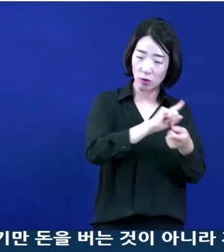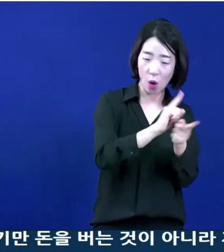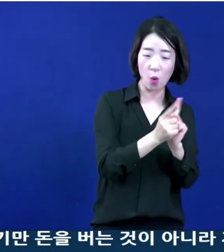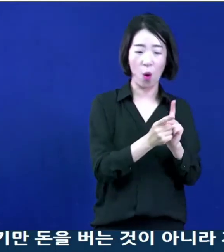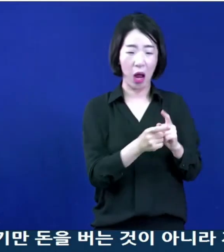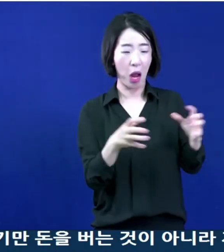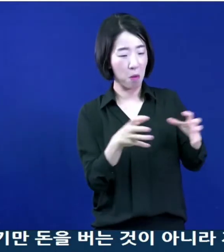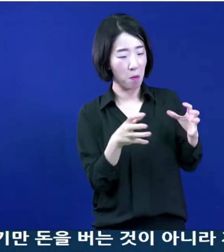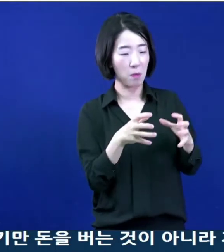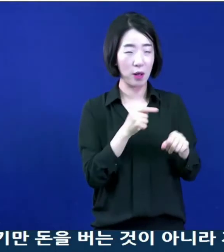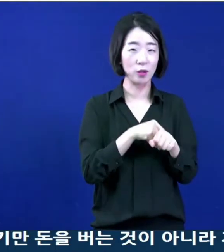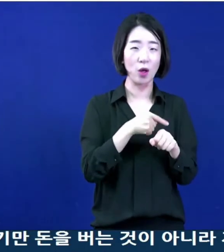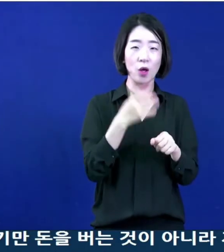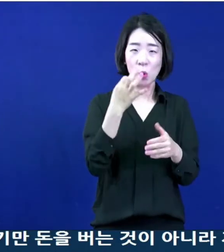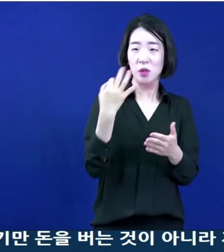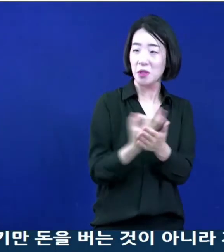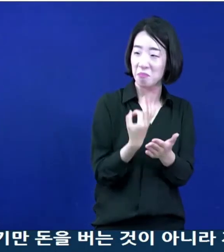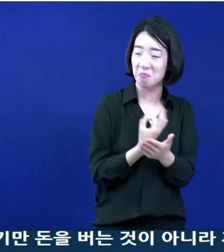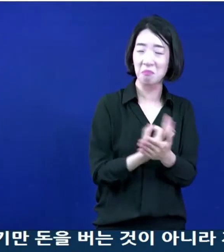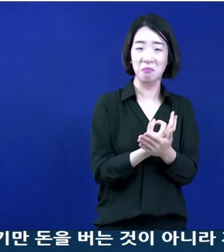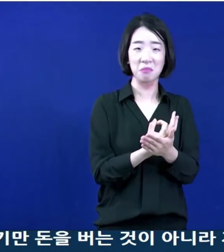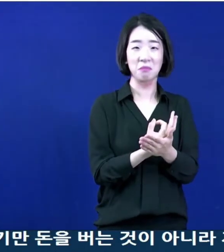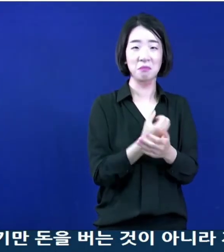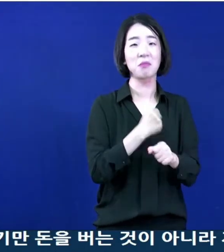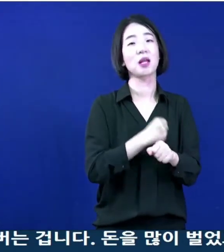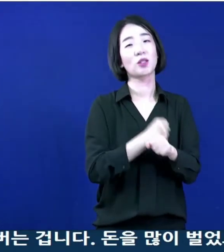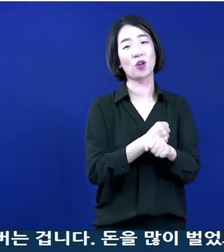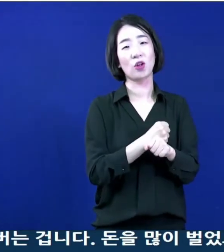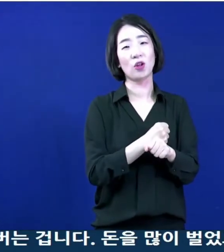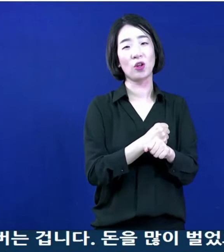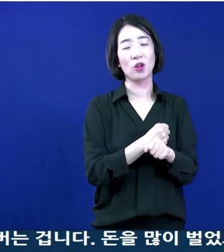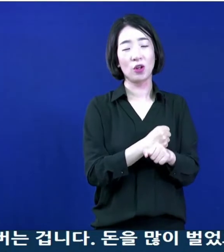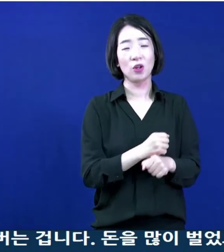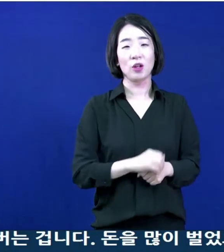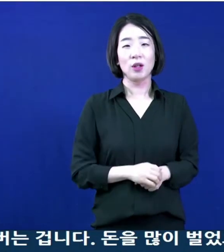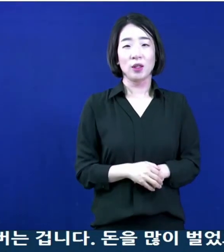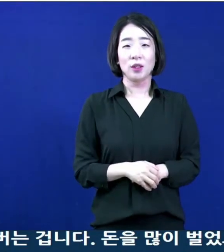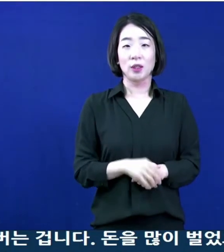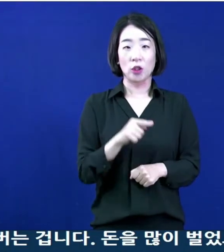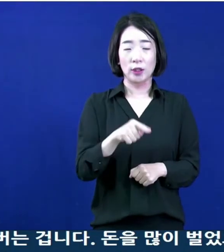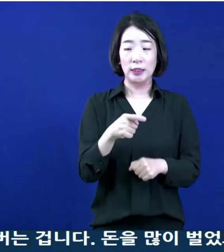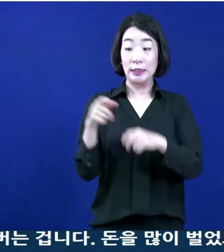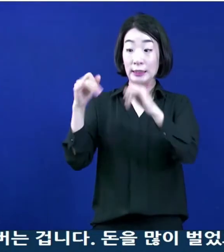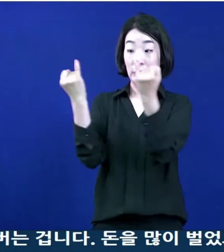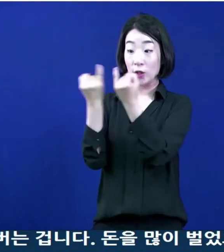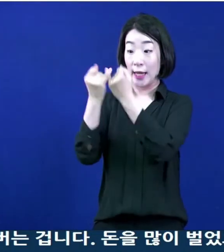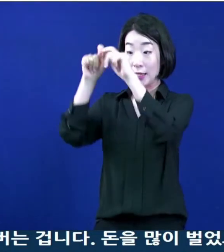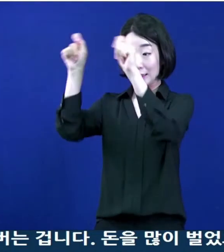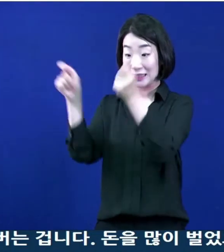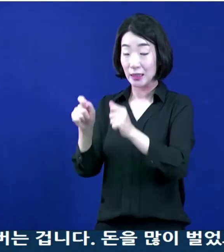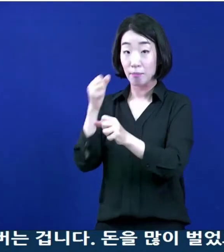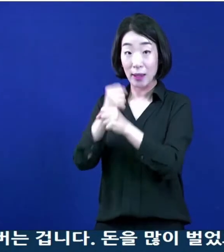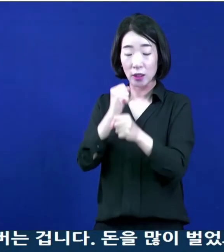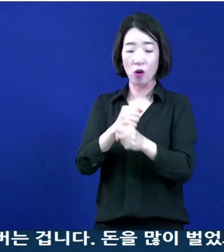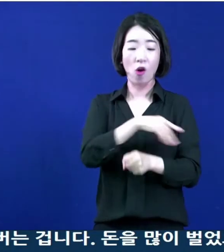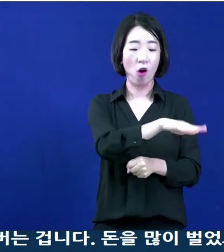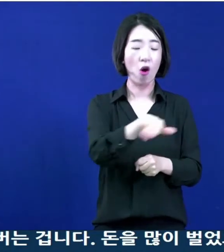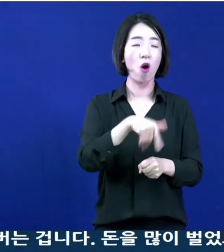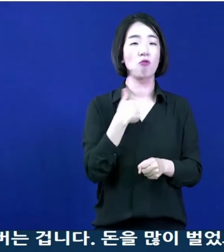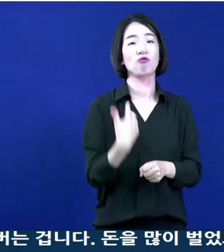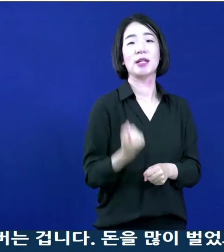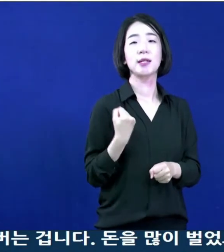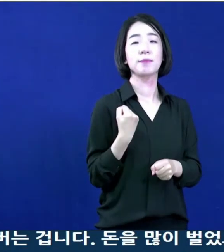걸 만들었는지 뭐 카르텔이란 걸 만들었는지 하여간 자기네들끼리 이것을 독과점하는 그런 상태에 있었는데, 바울